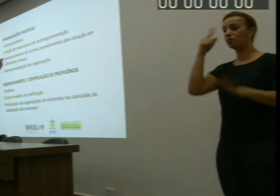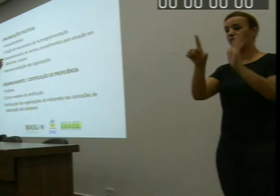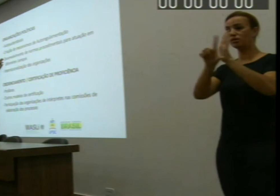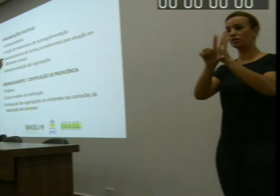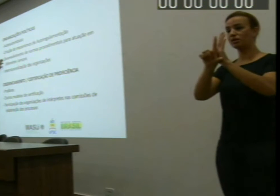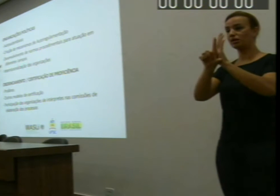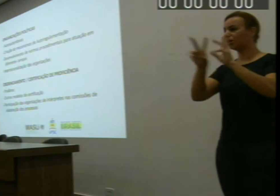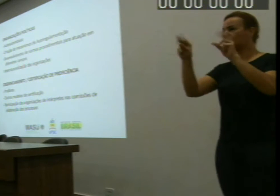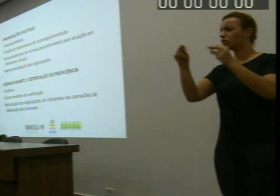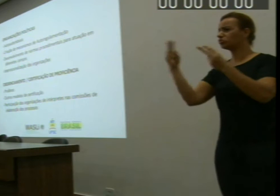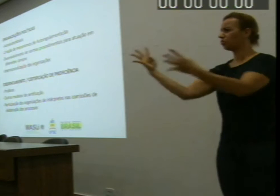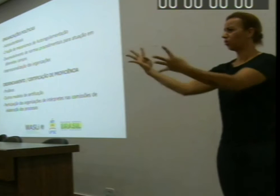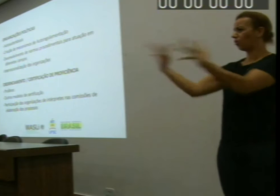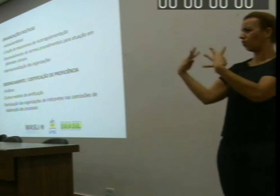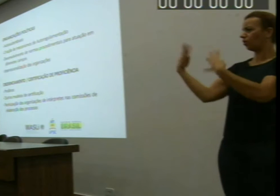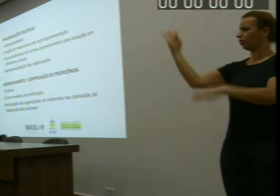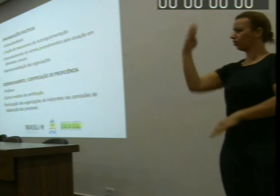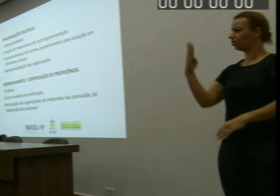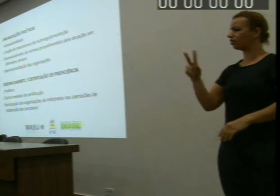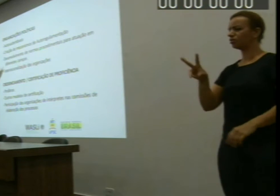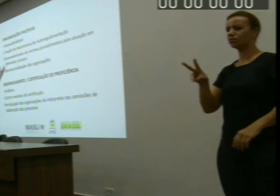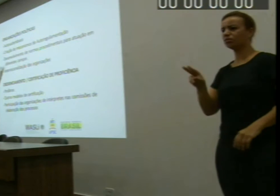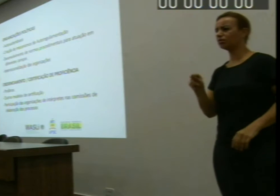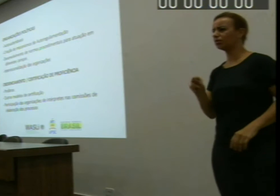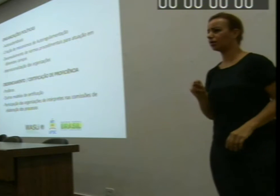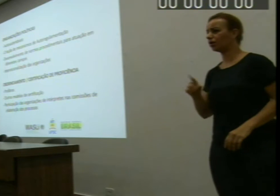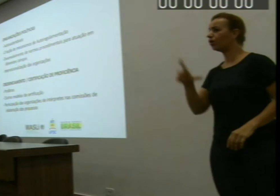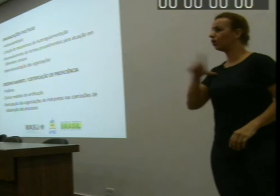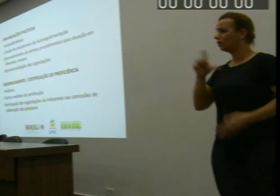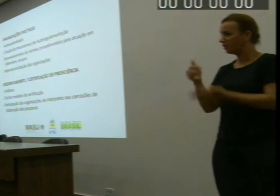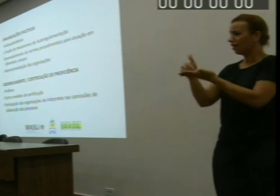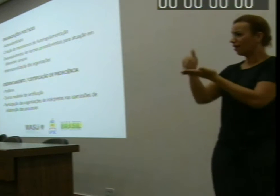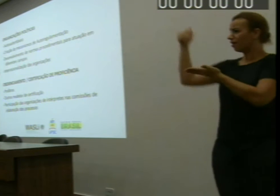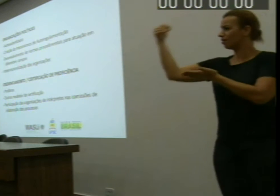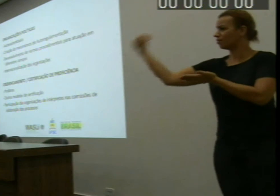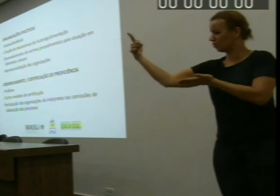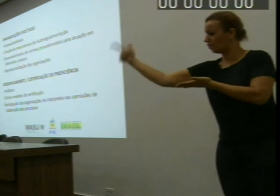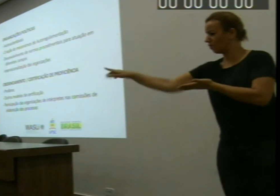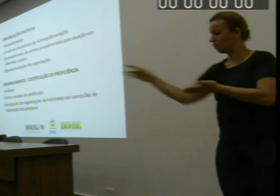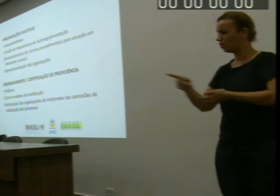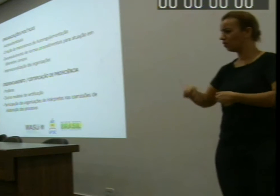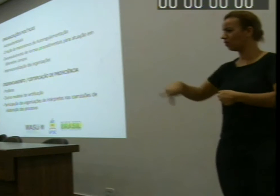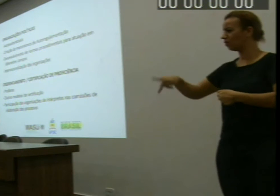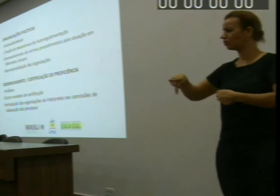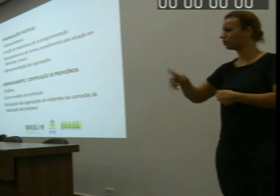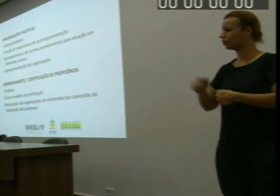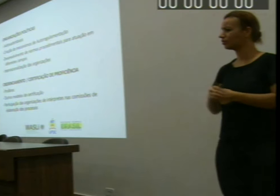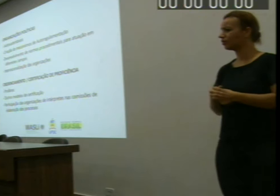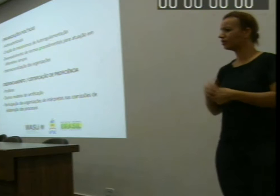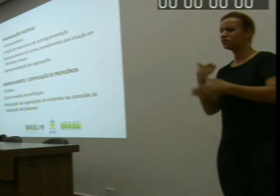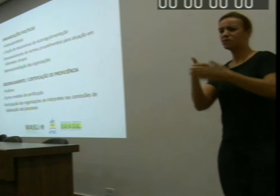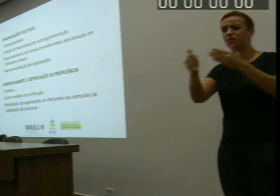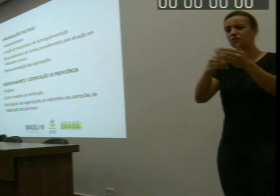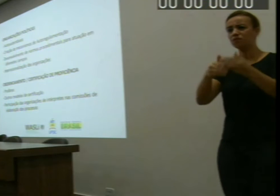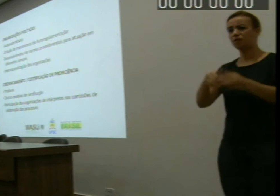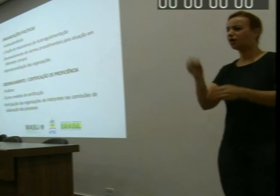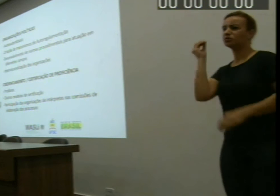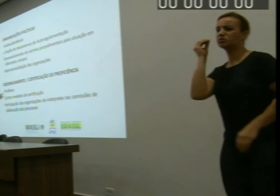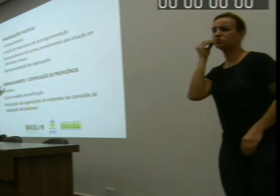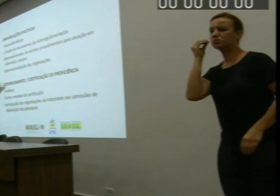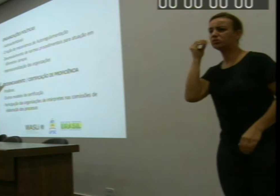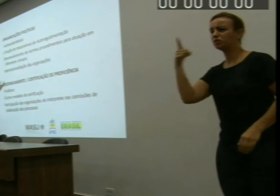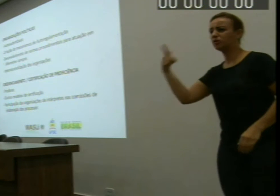Brasil é a gente olhar aquilo que também já existe fora que já existem em outros países que já já existem experiências em outros